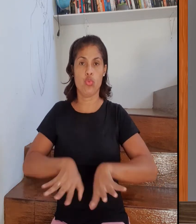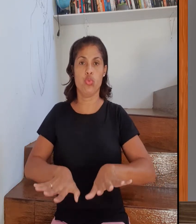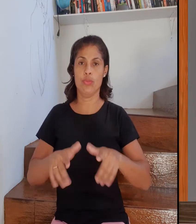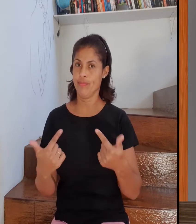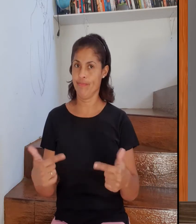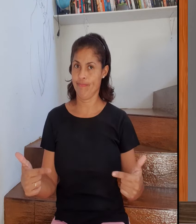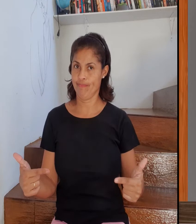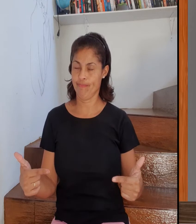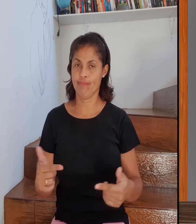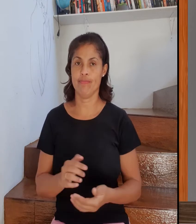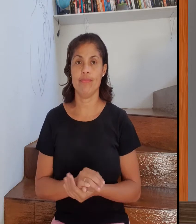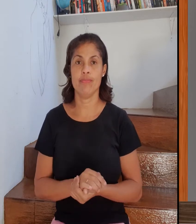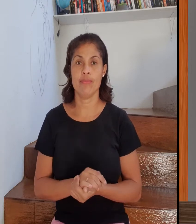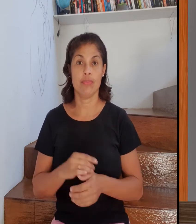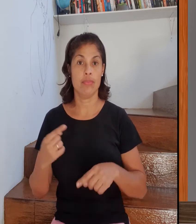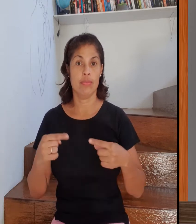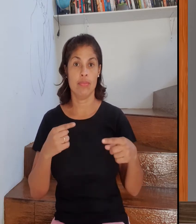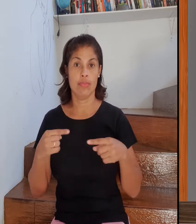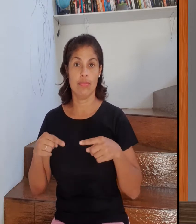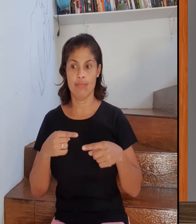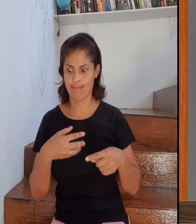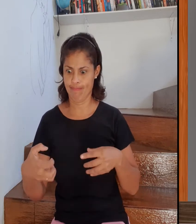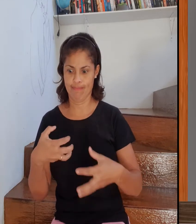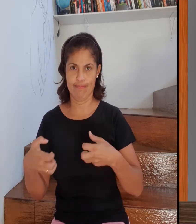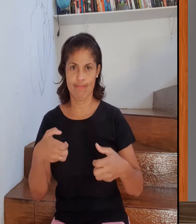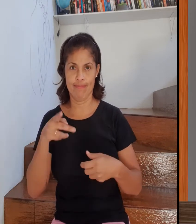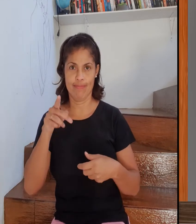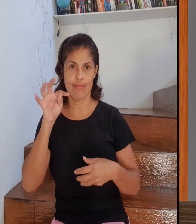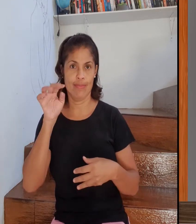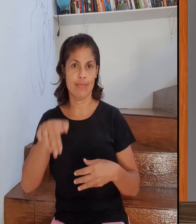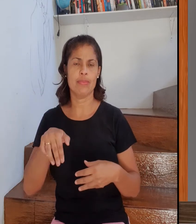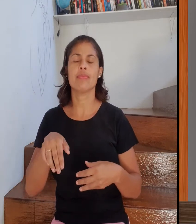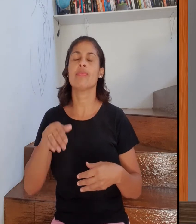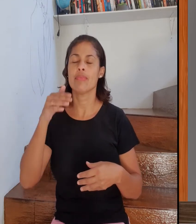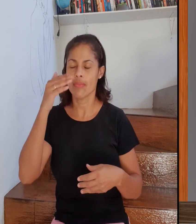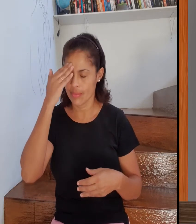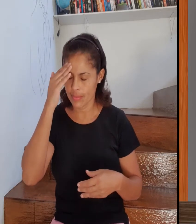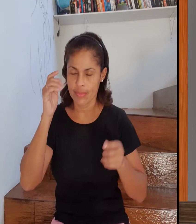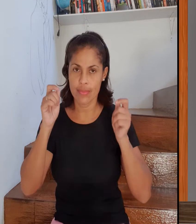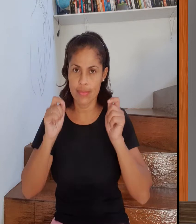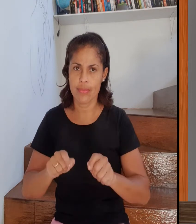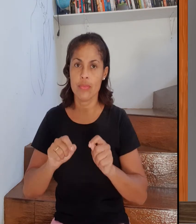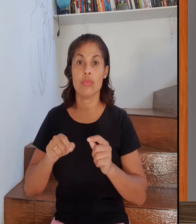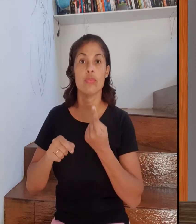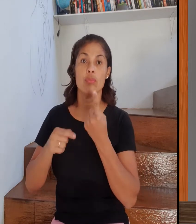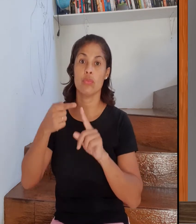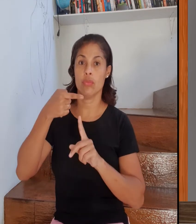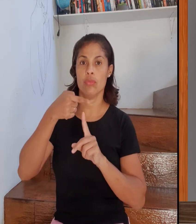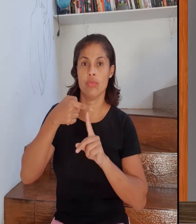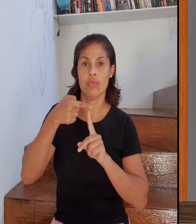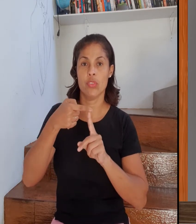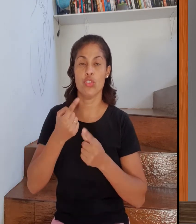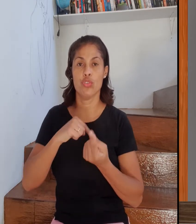excretados. A competição pelas proteínas plasmáticas pode explicar pelo menos um tipo de